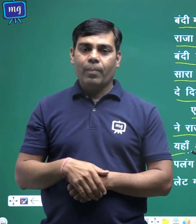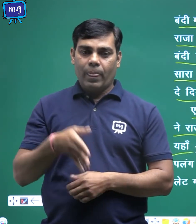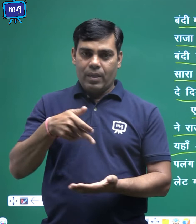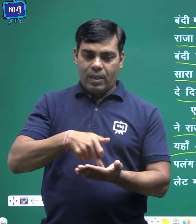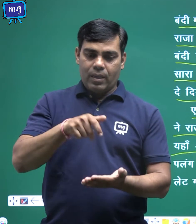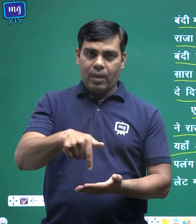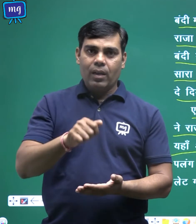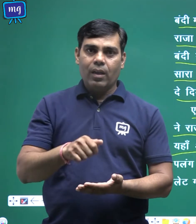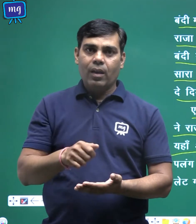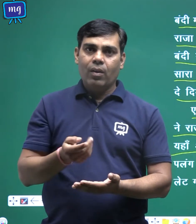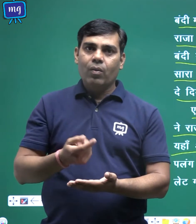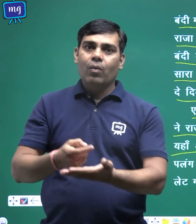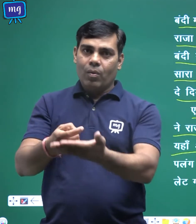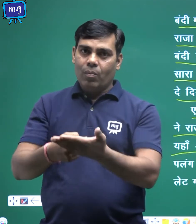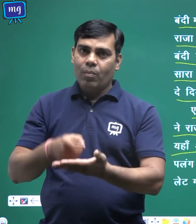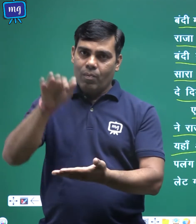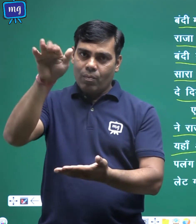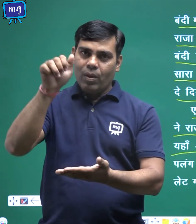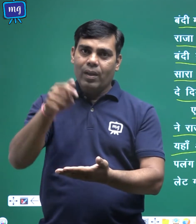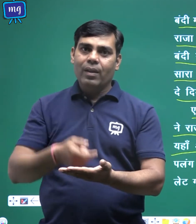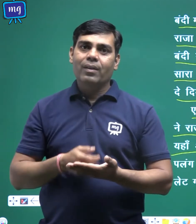यहाँ आमंत्रित किया